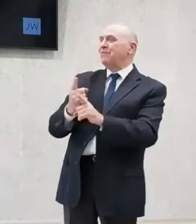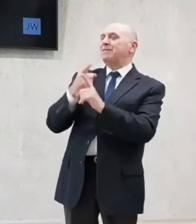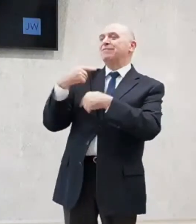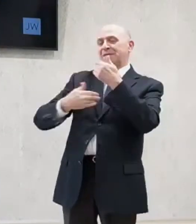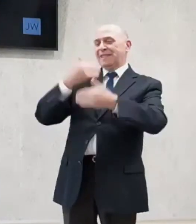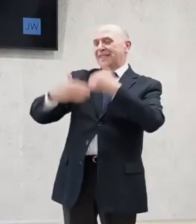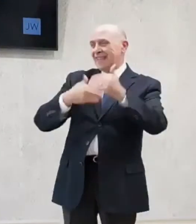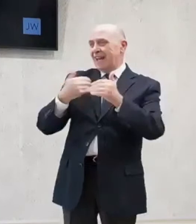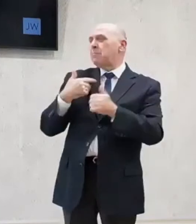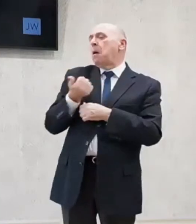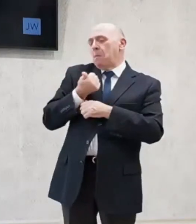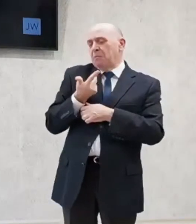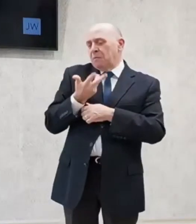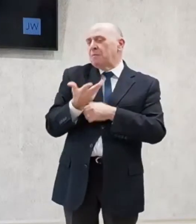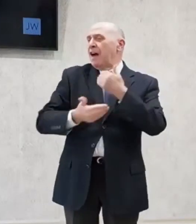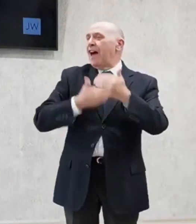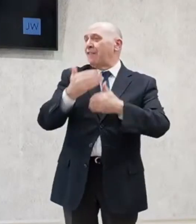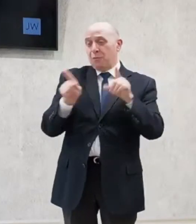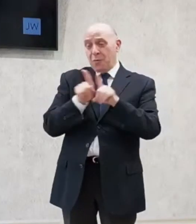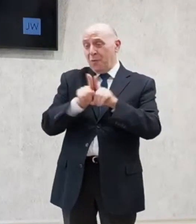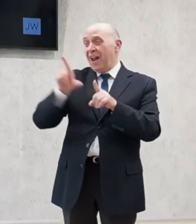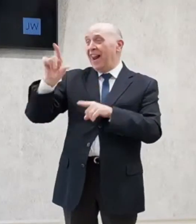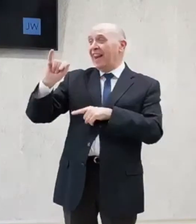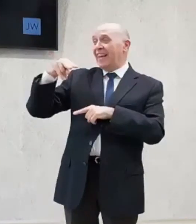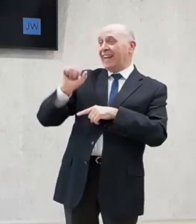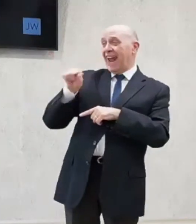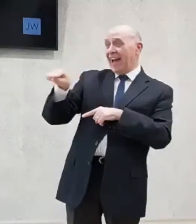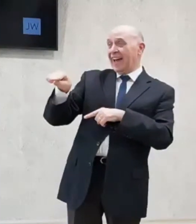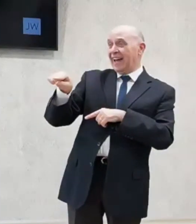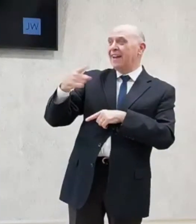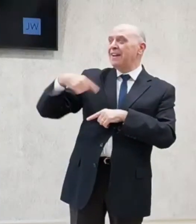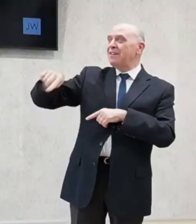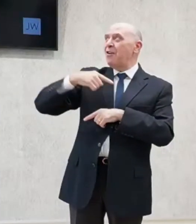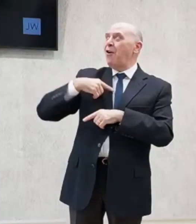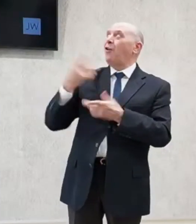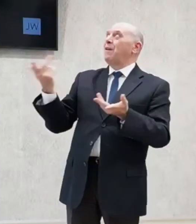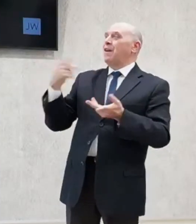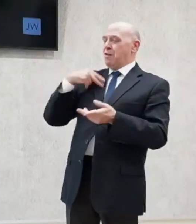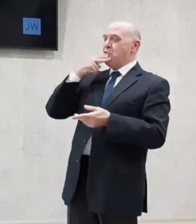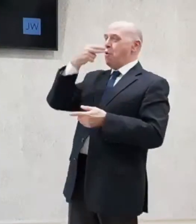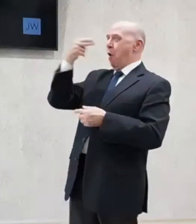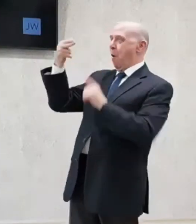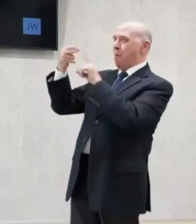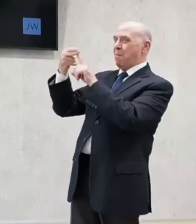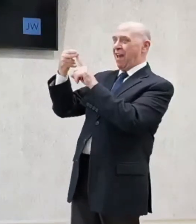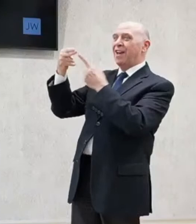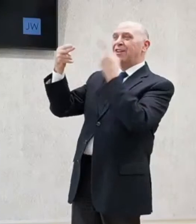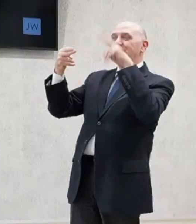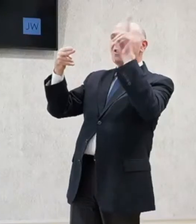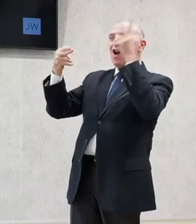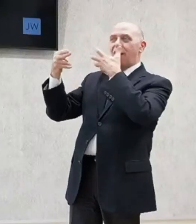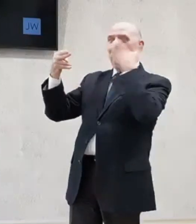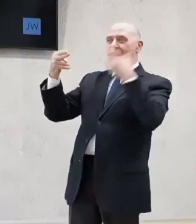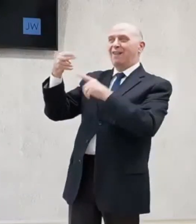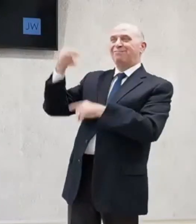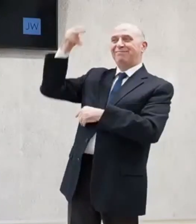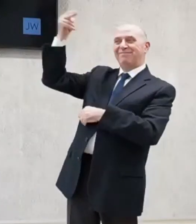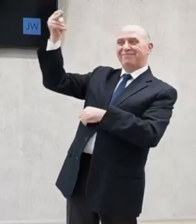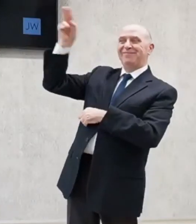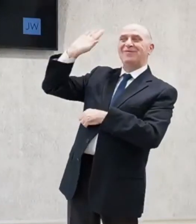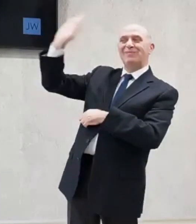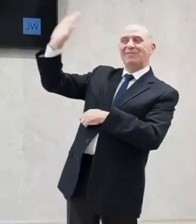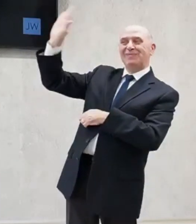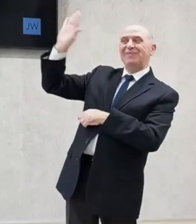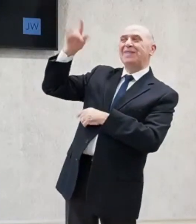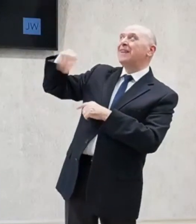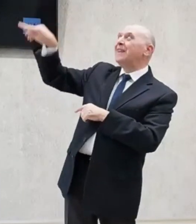e come nel caso della sorella Lina possiamo farci un buon nome presso Geova con il nostro modo di vivere in armonia quelli che